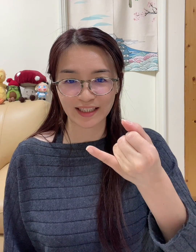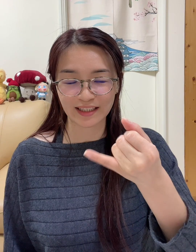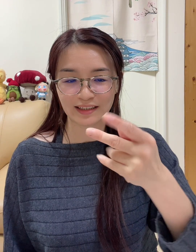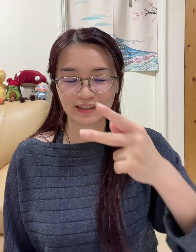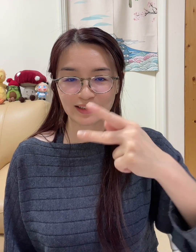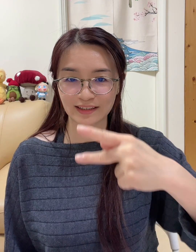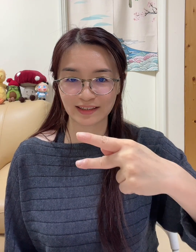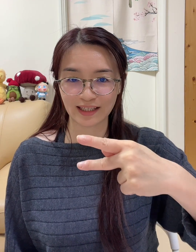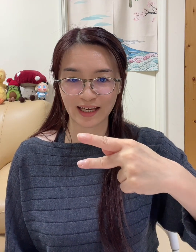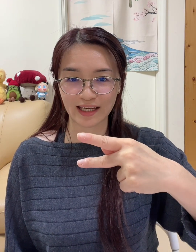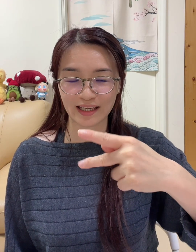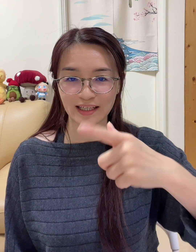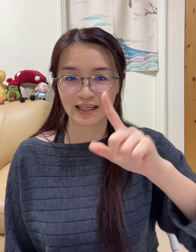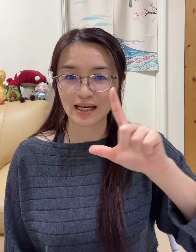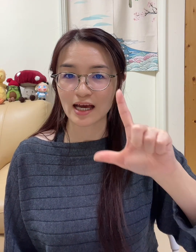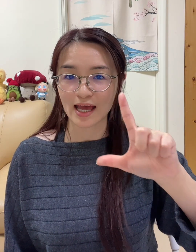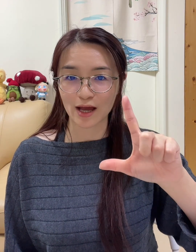J K L